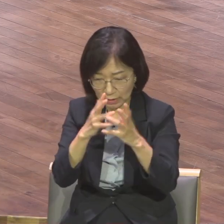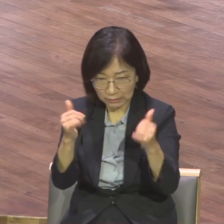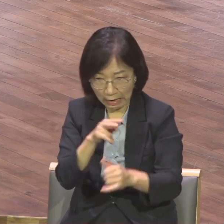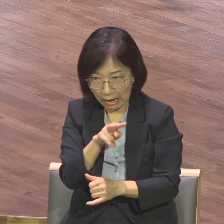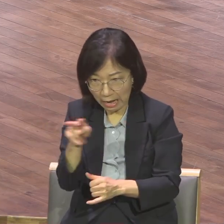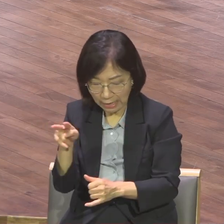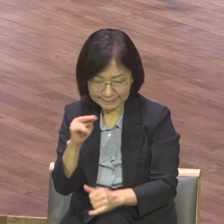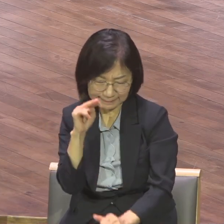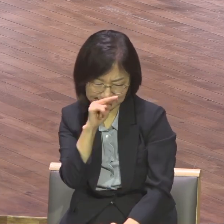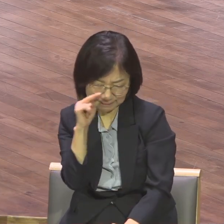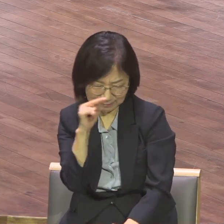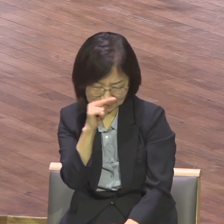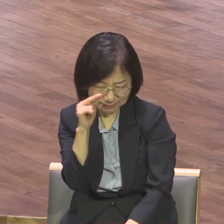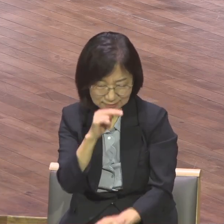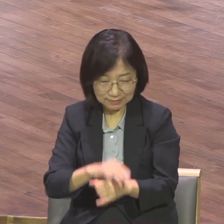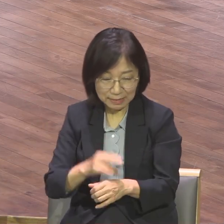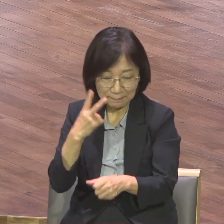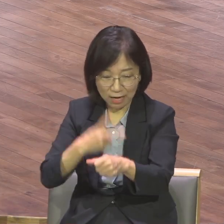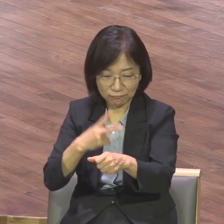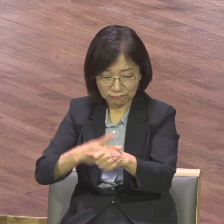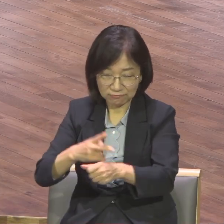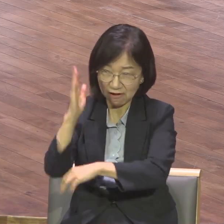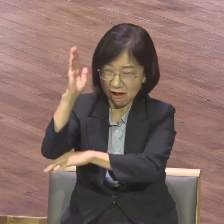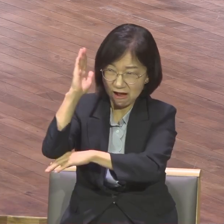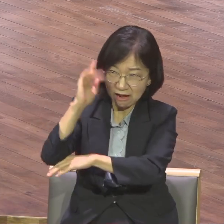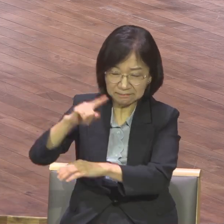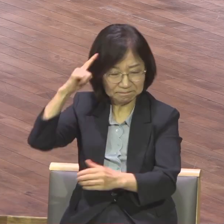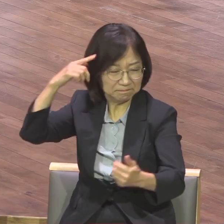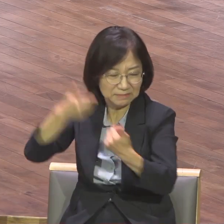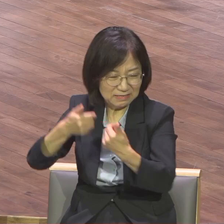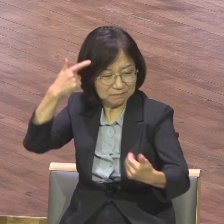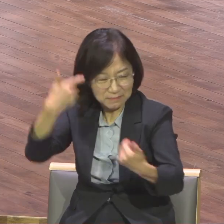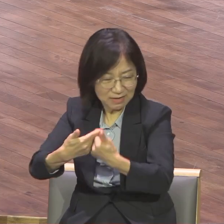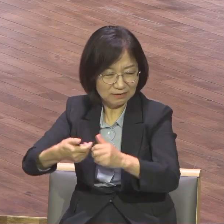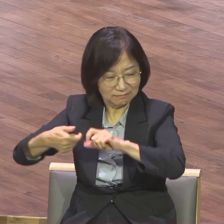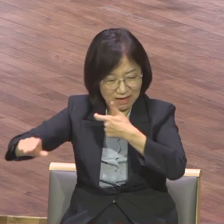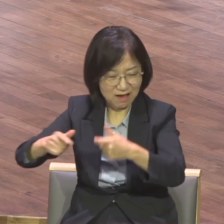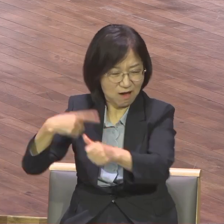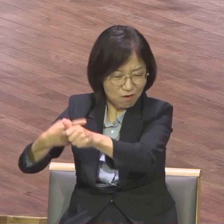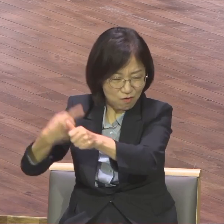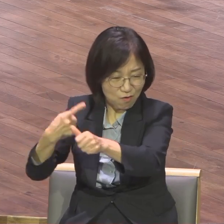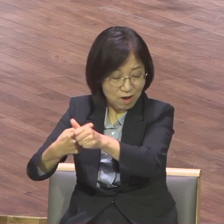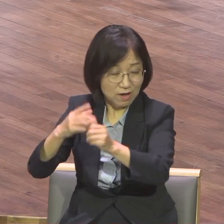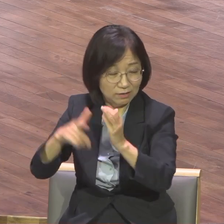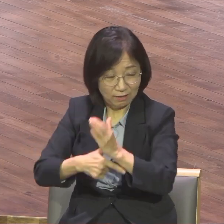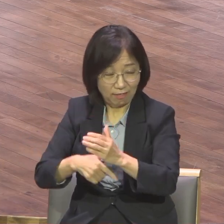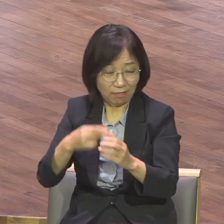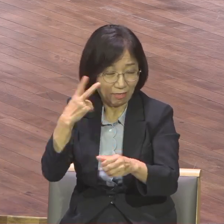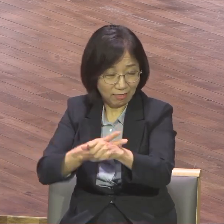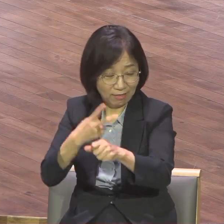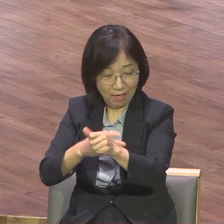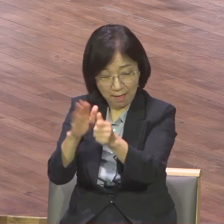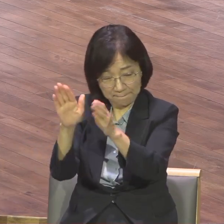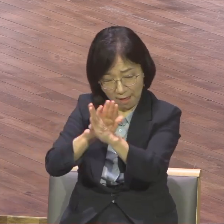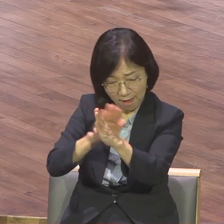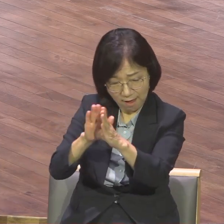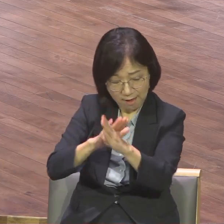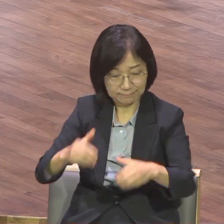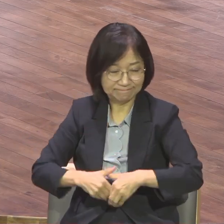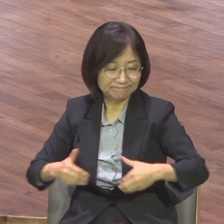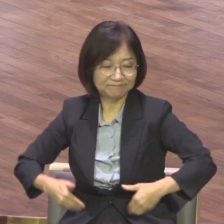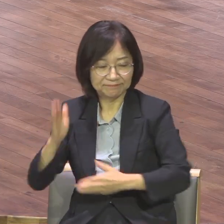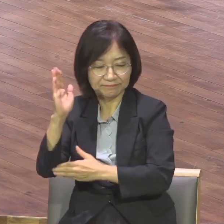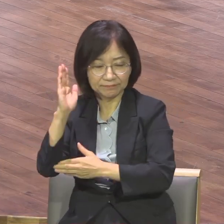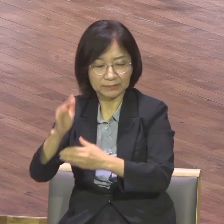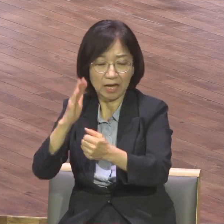보고 시기가 가득하여 바울이 말한 것을 반박하고 비방하거늘 바울과 바나바가 담대히 말하여 이르되